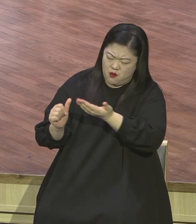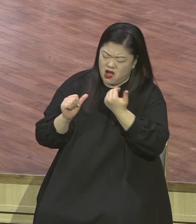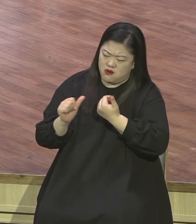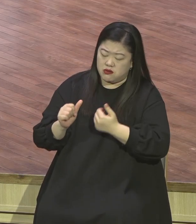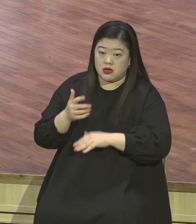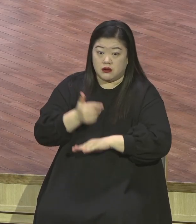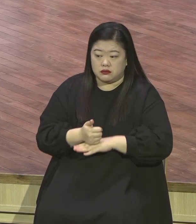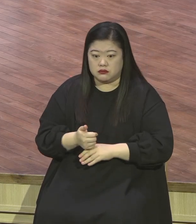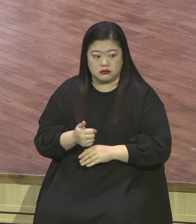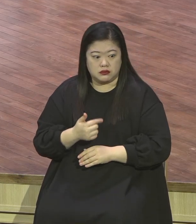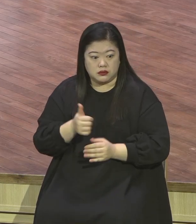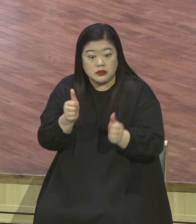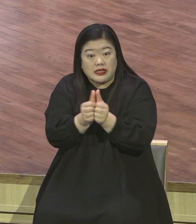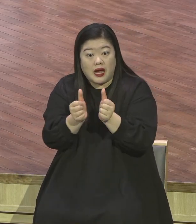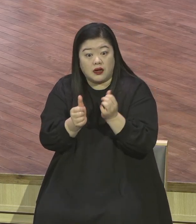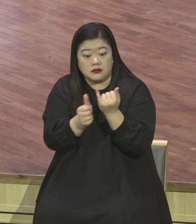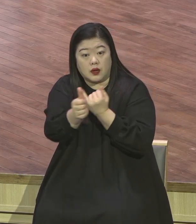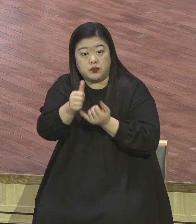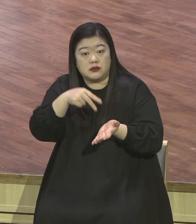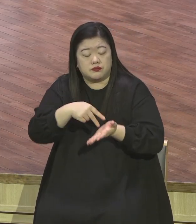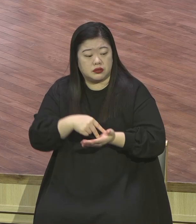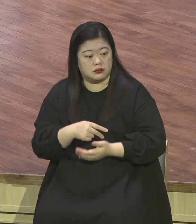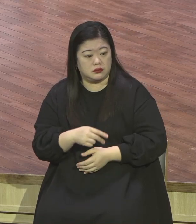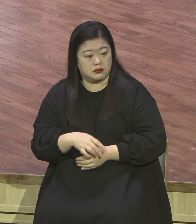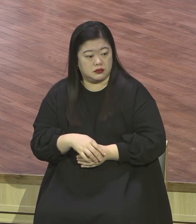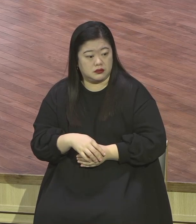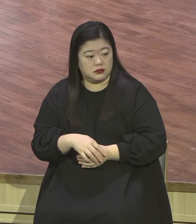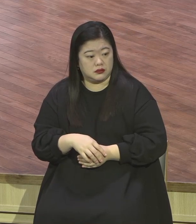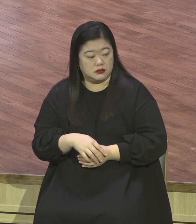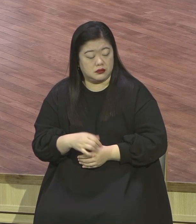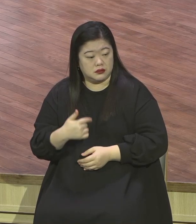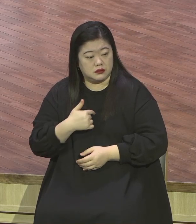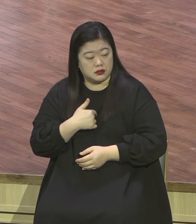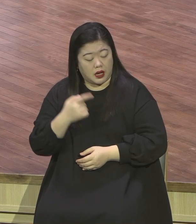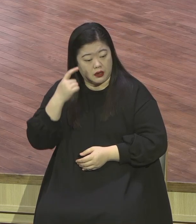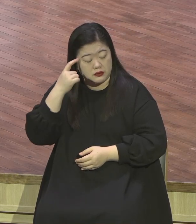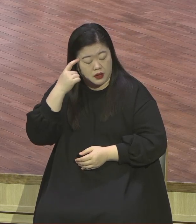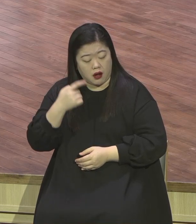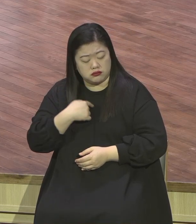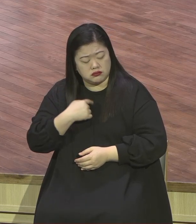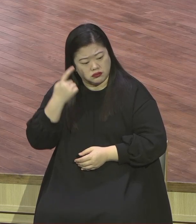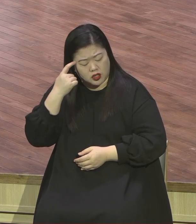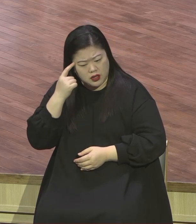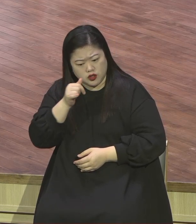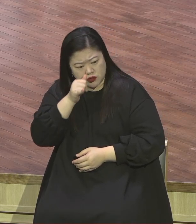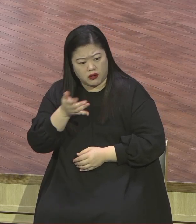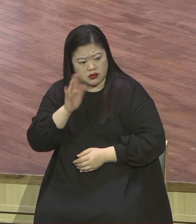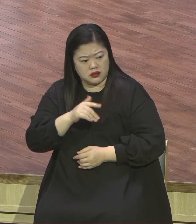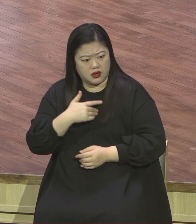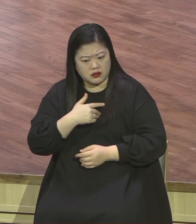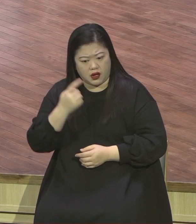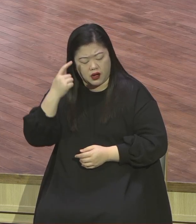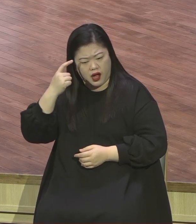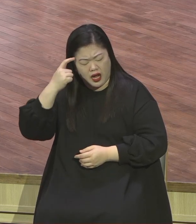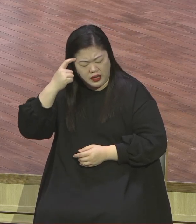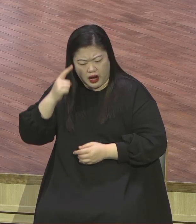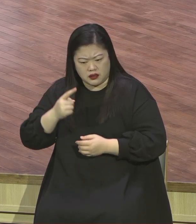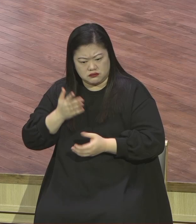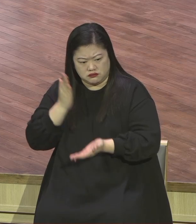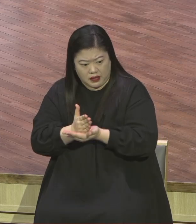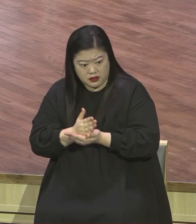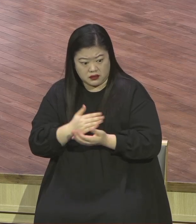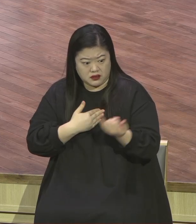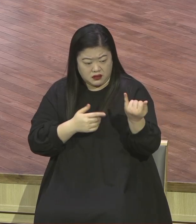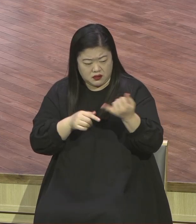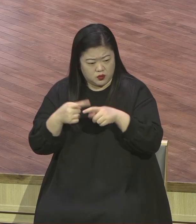그러니까 창의력이 생기고 자신감과 당당함 나가야 되는데 자기 생각에 꽉 잡으려고 그래요. 남편은 안 잡히려고 또